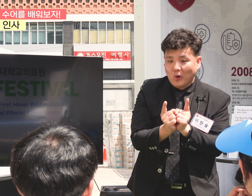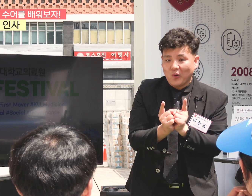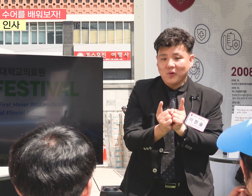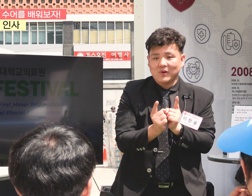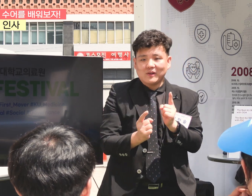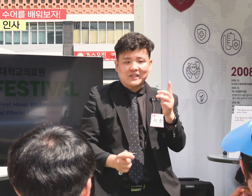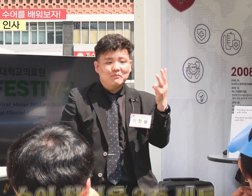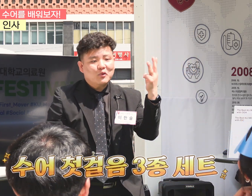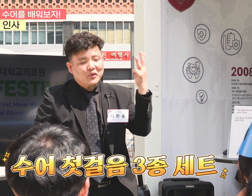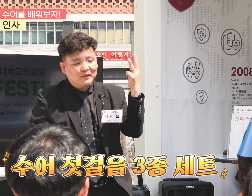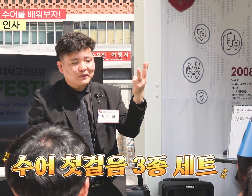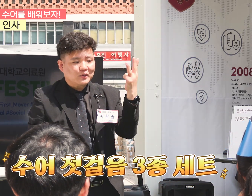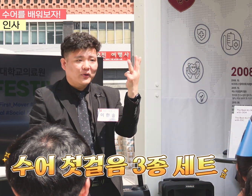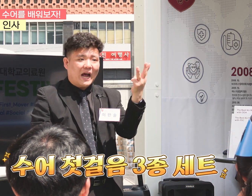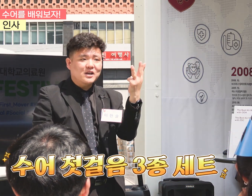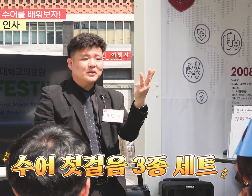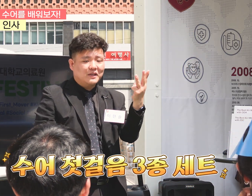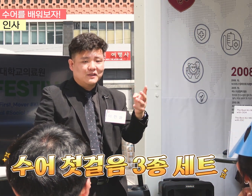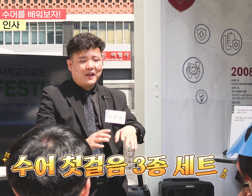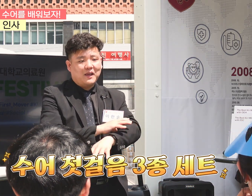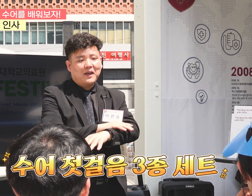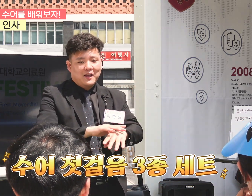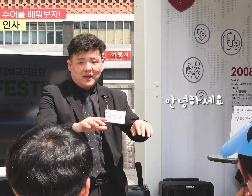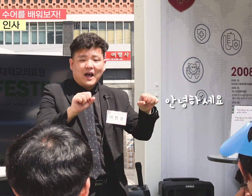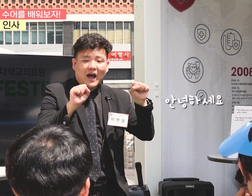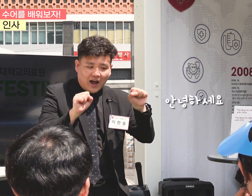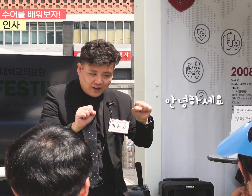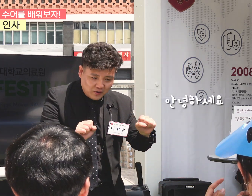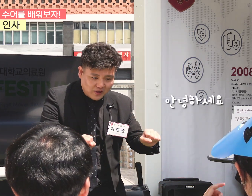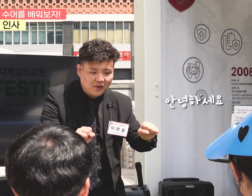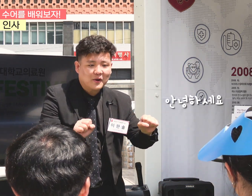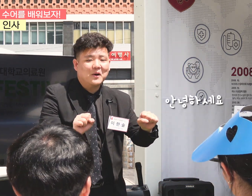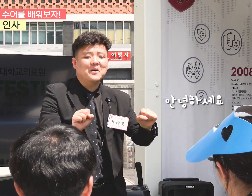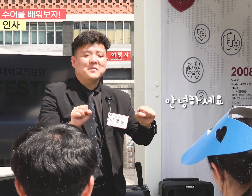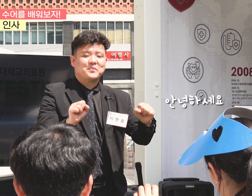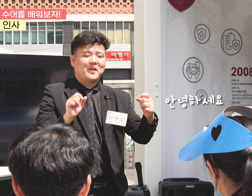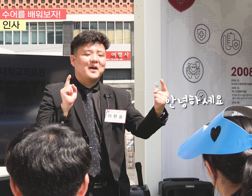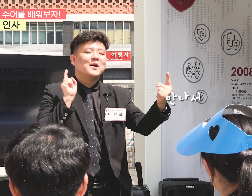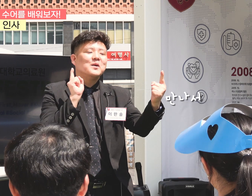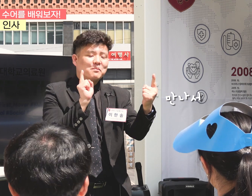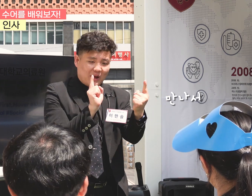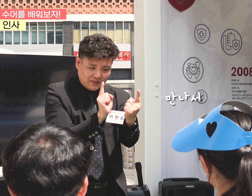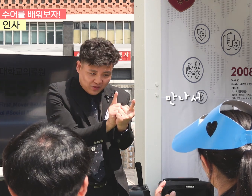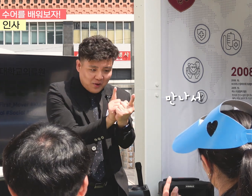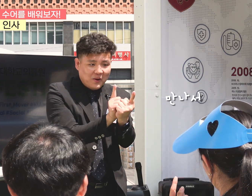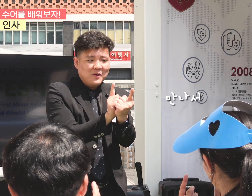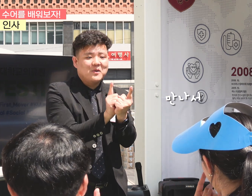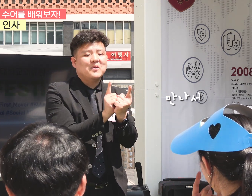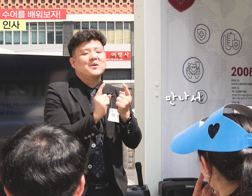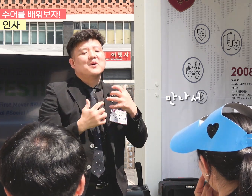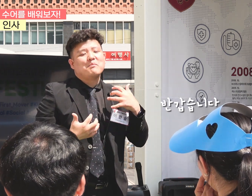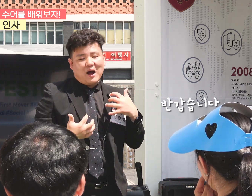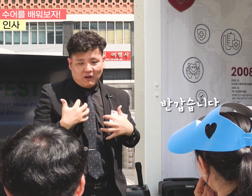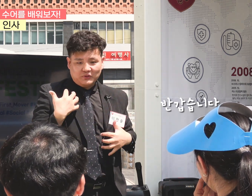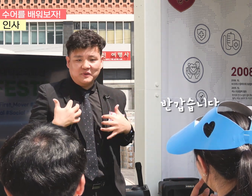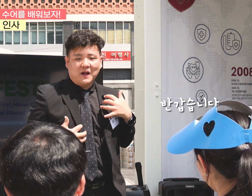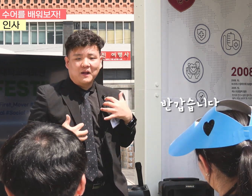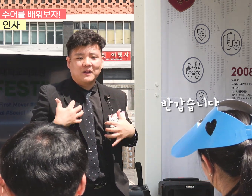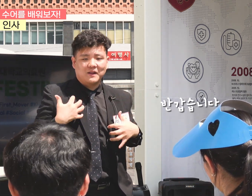보통 3종 센트를 저희가 알려드리는데, 안녕하세요, 만나서 반갑습니다,